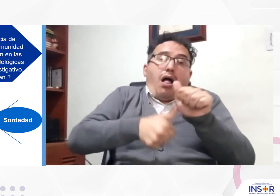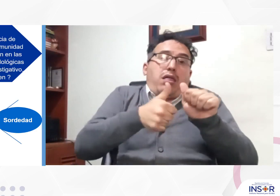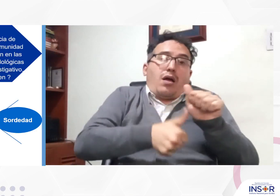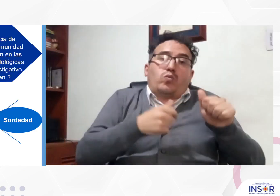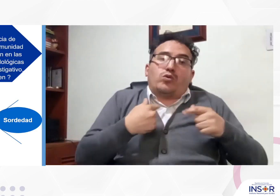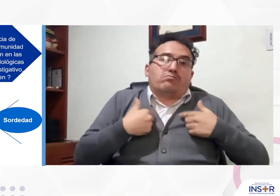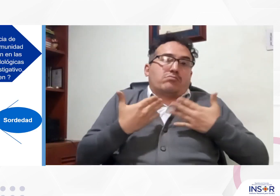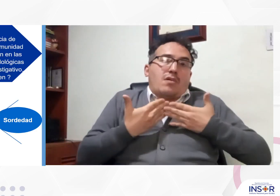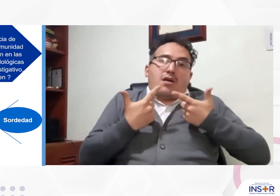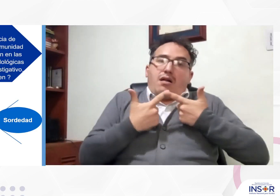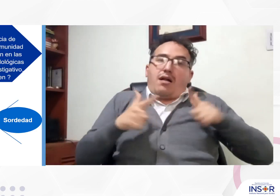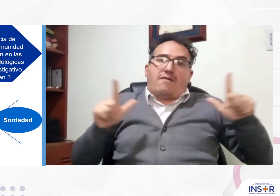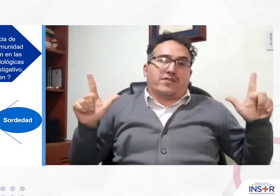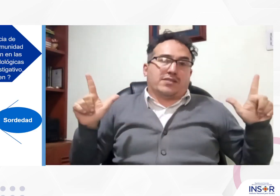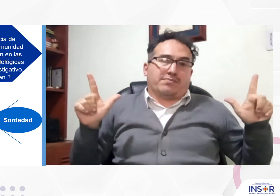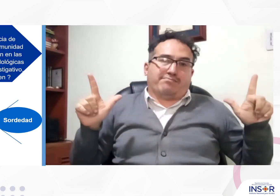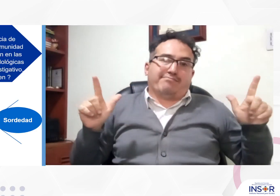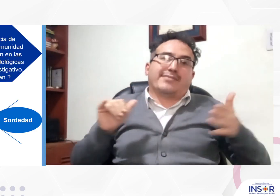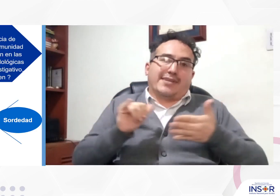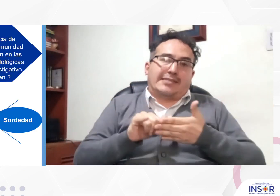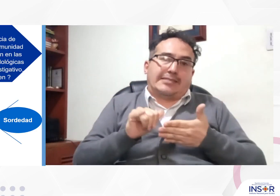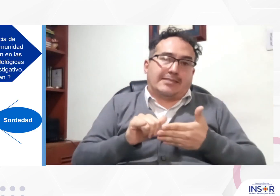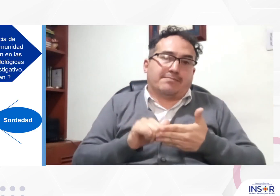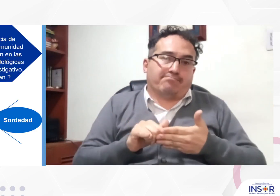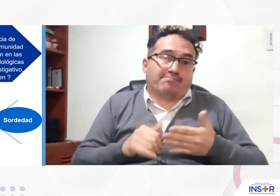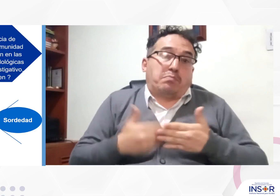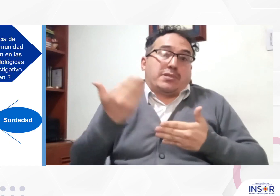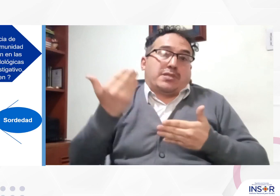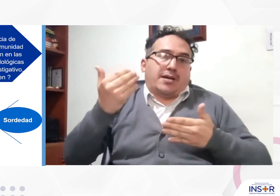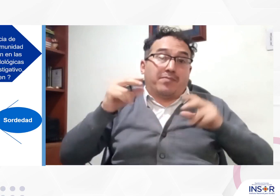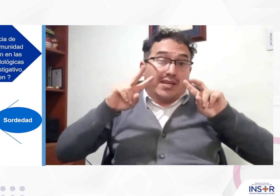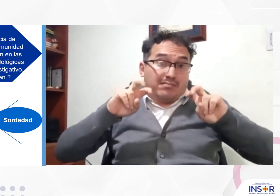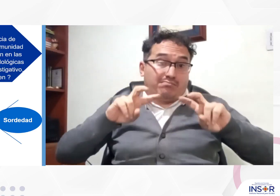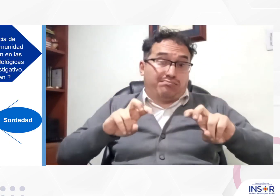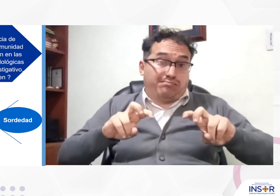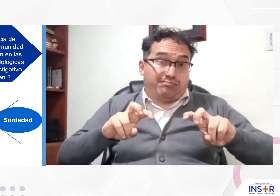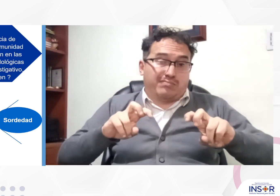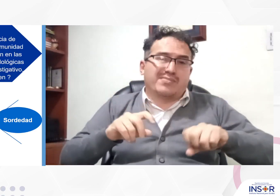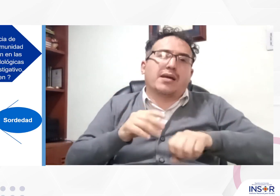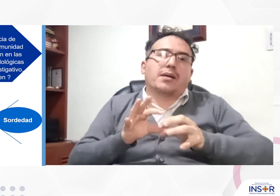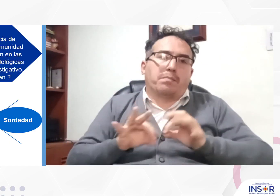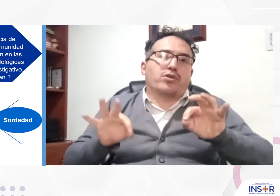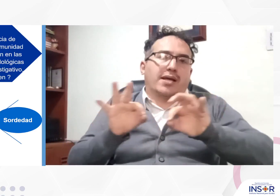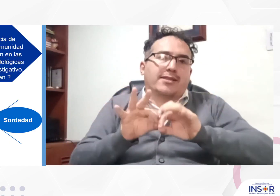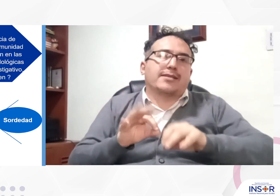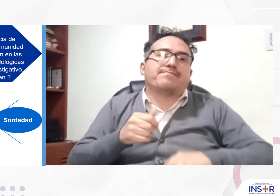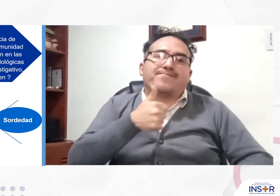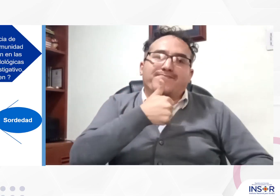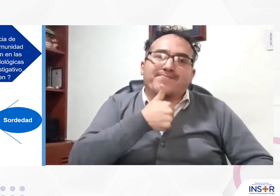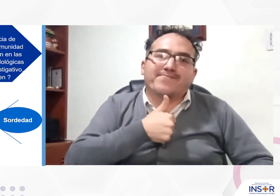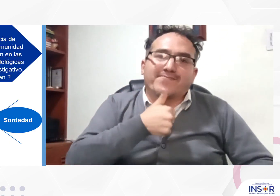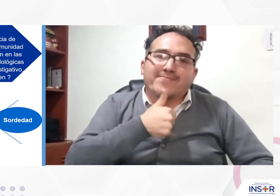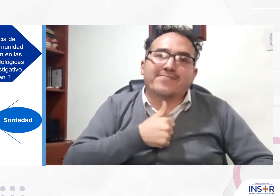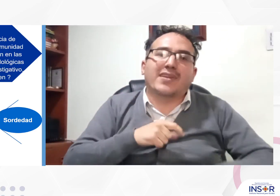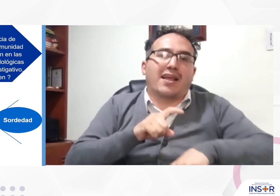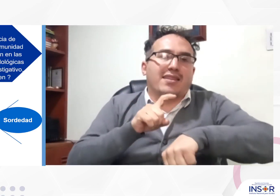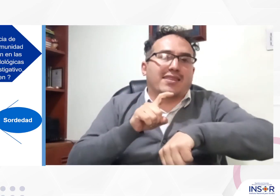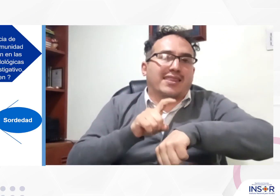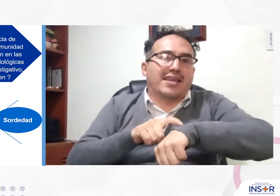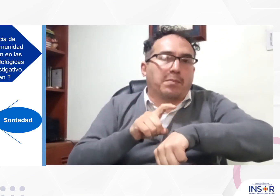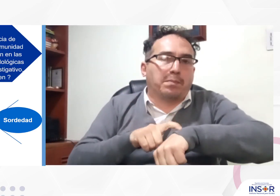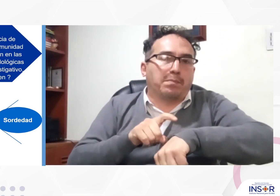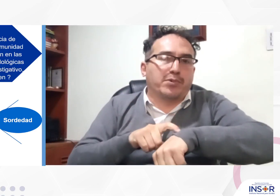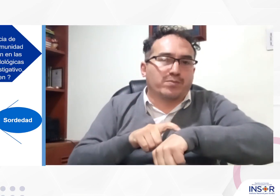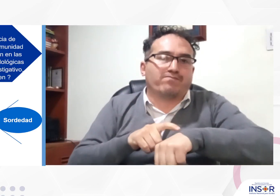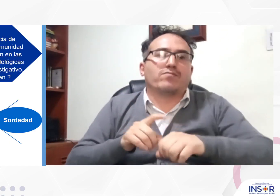analítica. Este tipo de decisiones ya se toman a libertad y a discreción de cada investigador. Por eso es muy importante